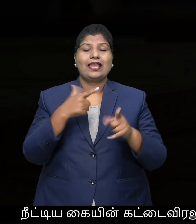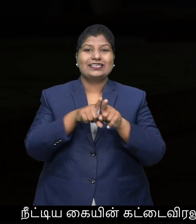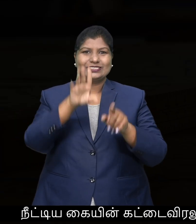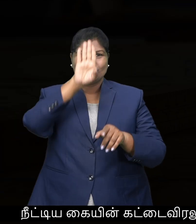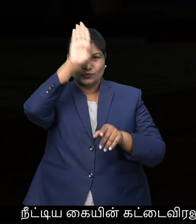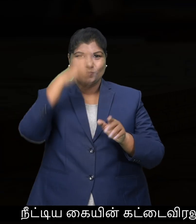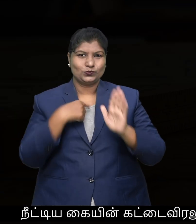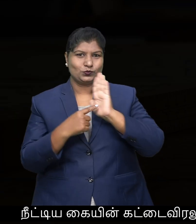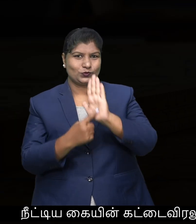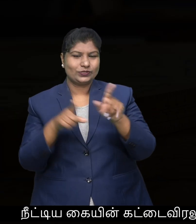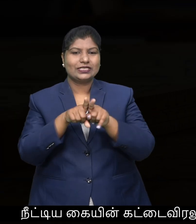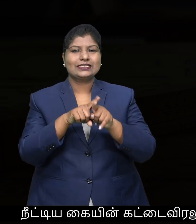விரலுக்கும் இடையே உள்ள நீளம்.